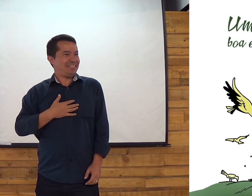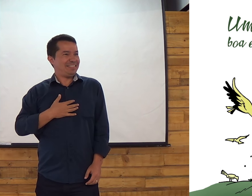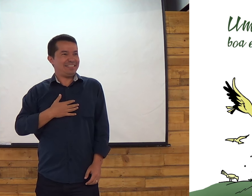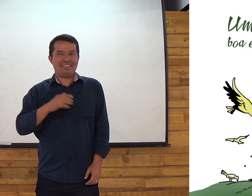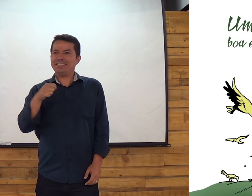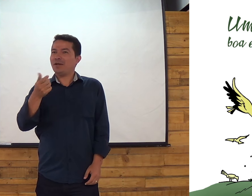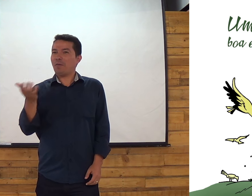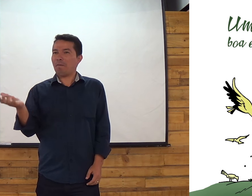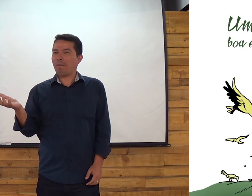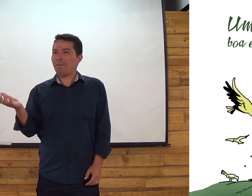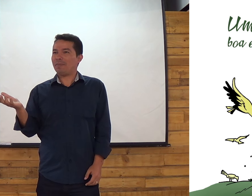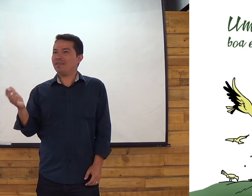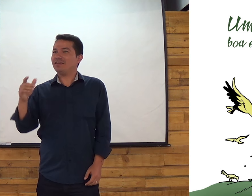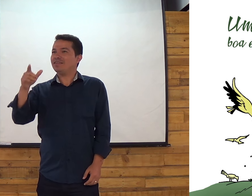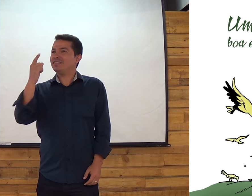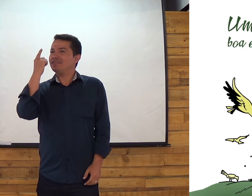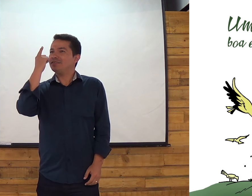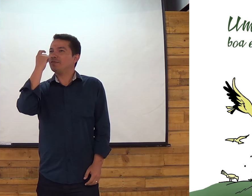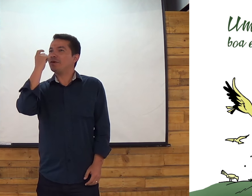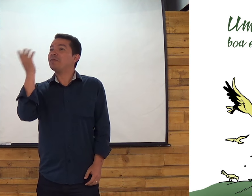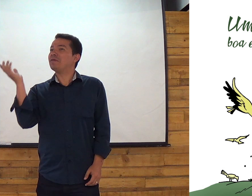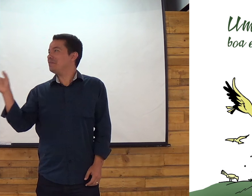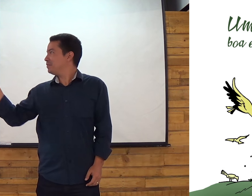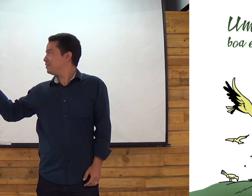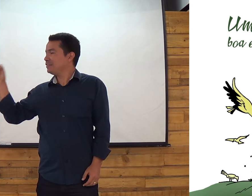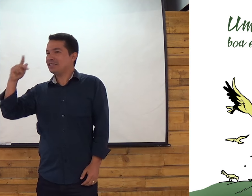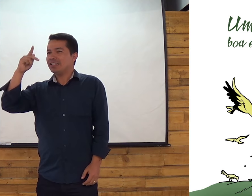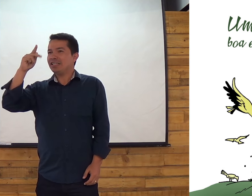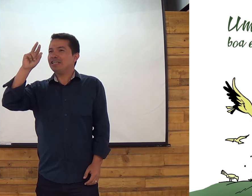uso? Não sei que sinal eu posso usar. Salomão.